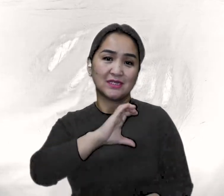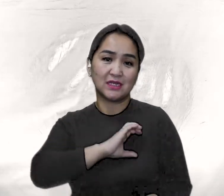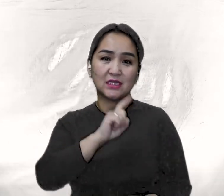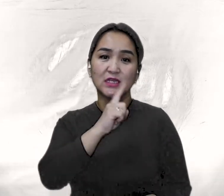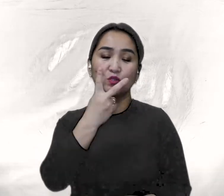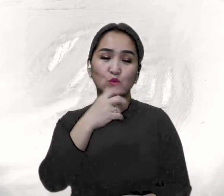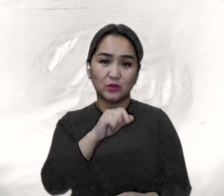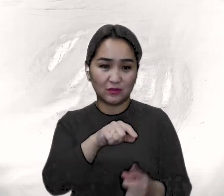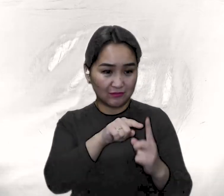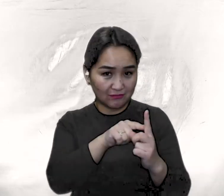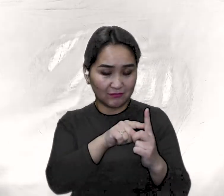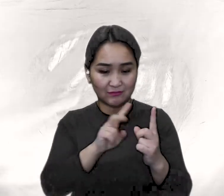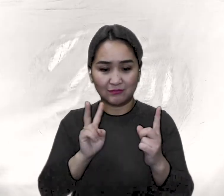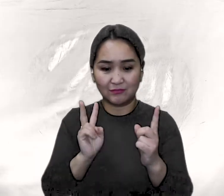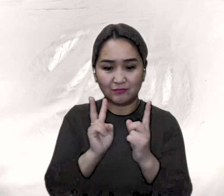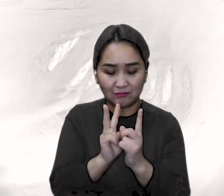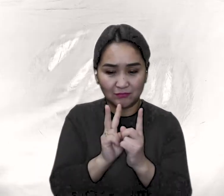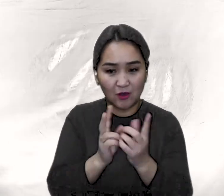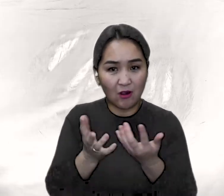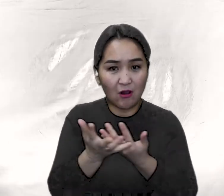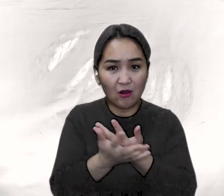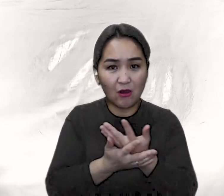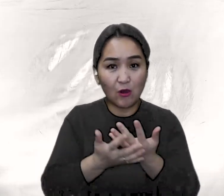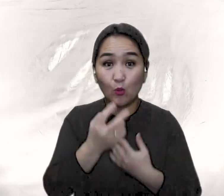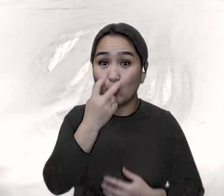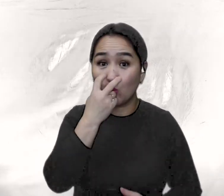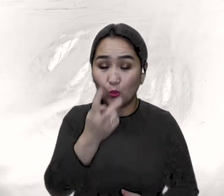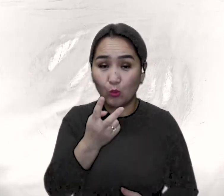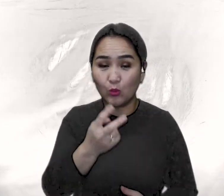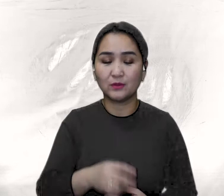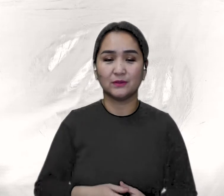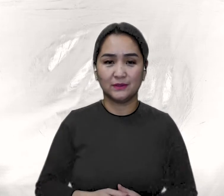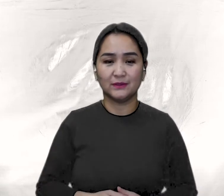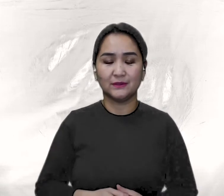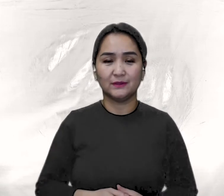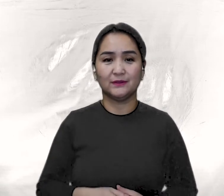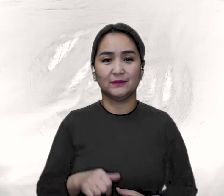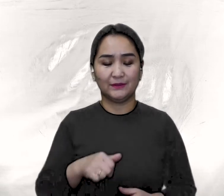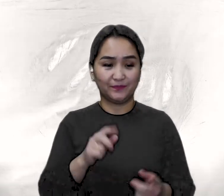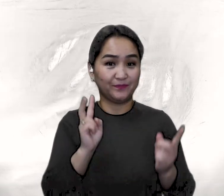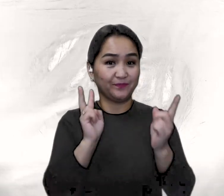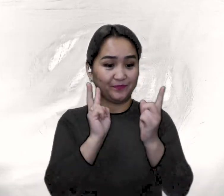хүн үг гэд ингээд үзье. Тэгээ бид хоёр нэг удаач ус сэтгэл зүйч төр уулзаад